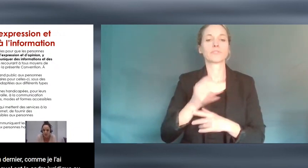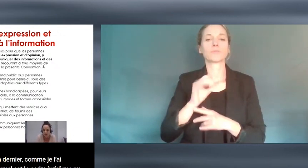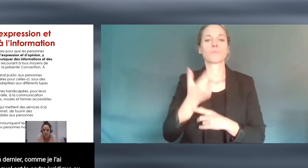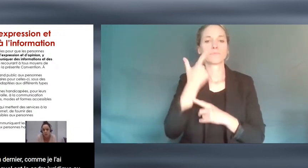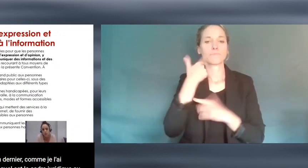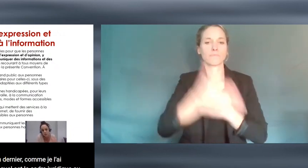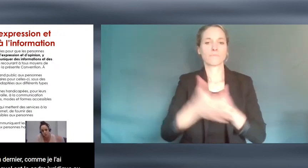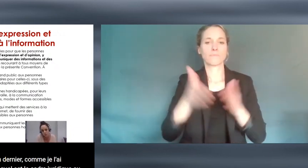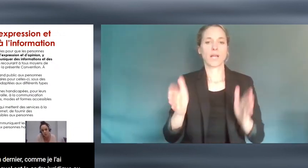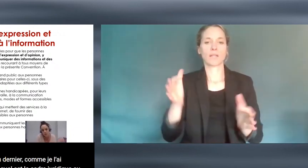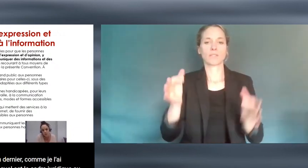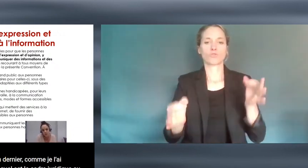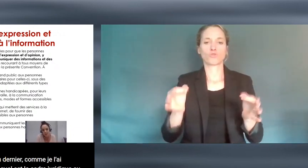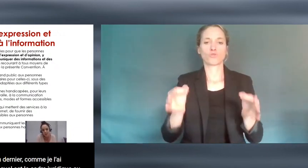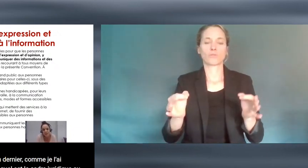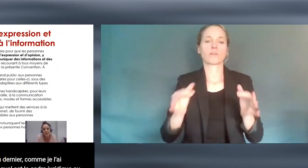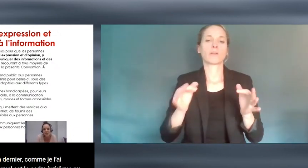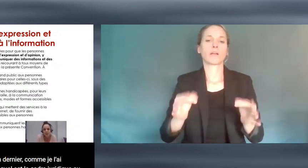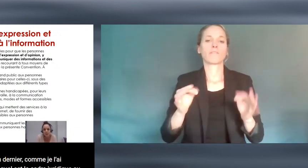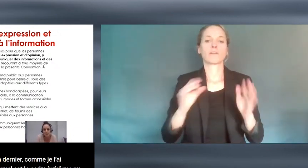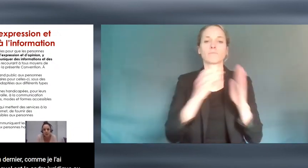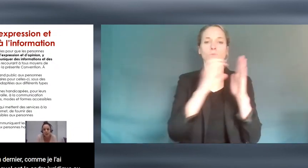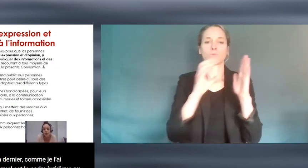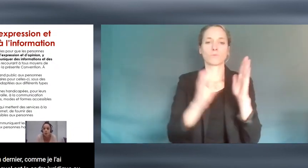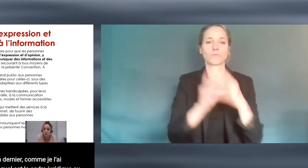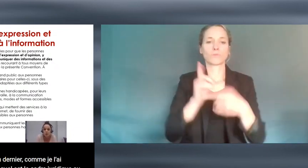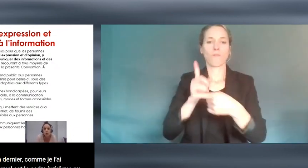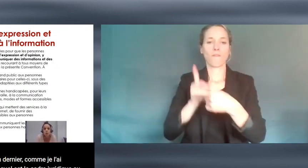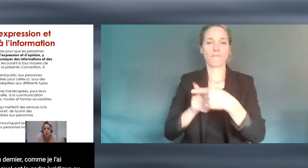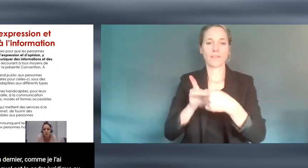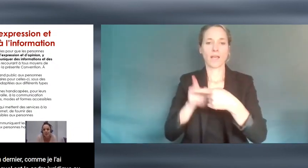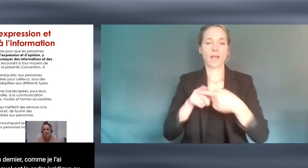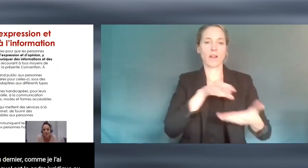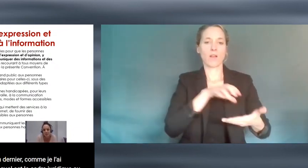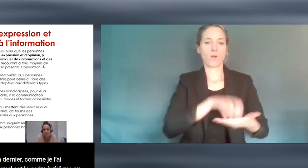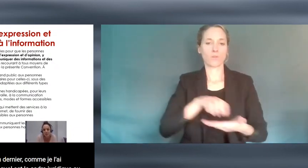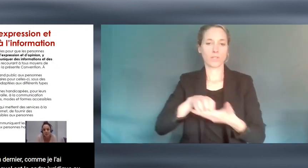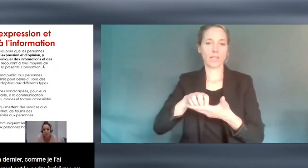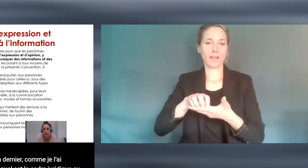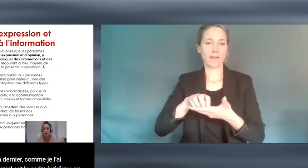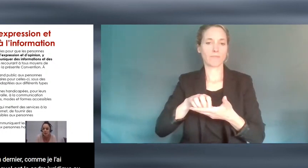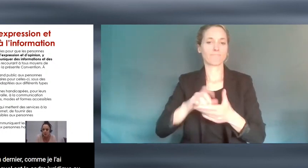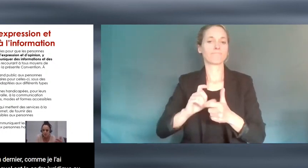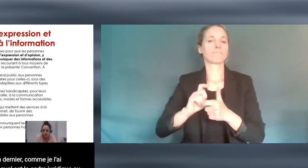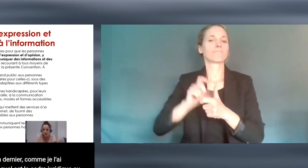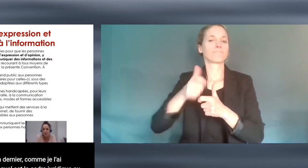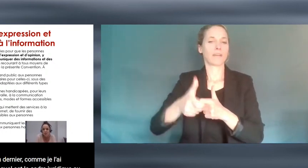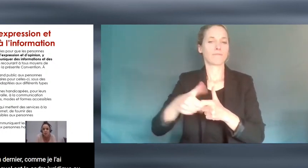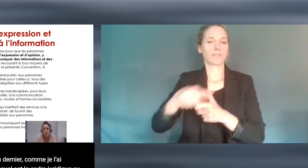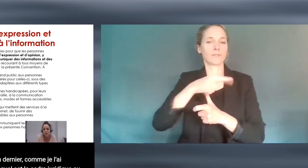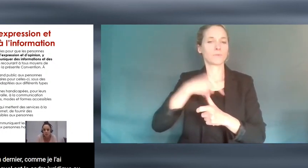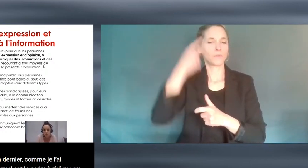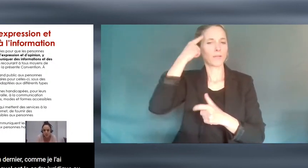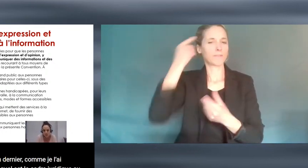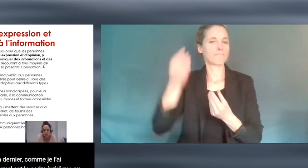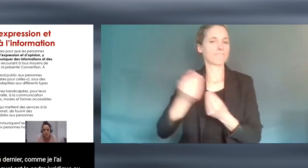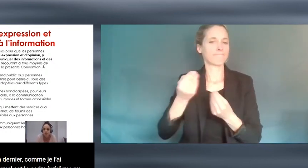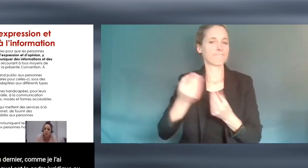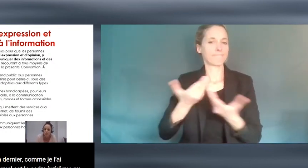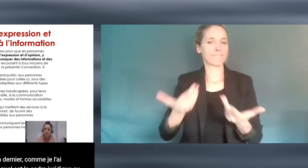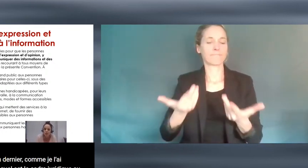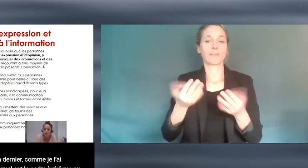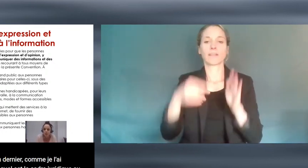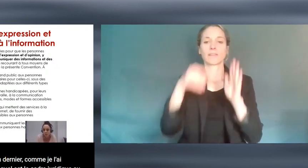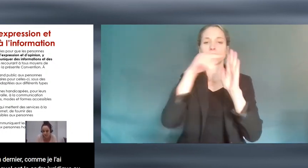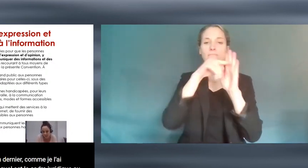juridique au niveau constitutionnel, fédéral et cantonal, que nous allons nous poser la question de savoir, eh bien, est-ce que ces obligations,